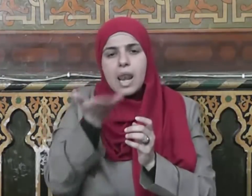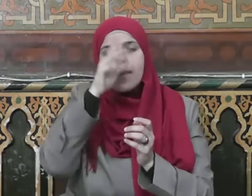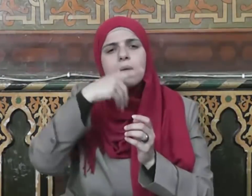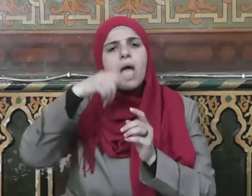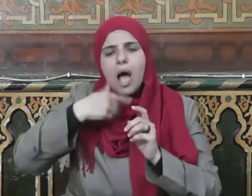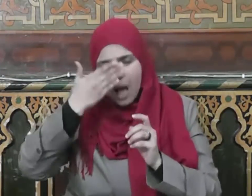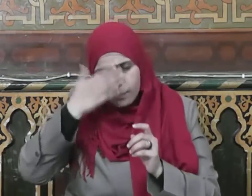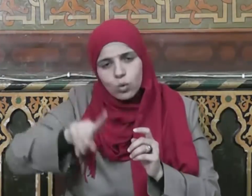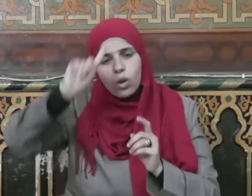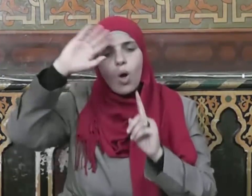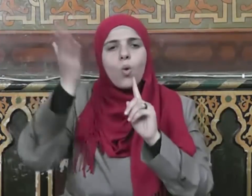عبده ورسوله،